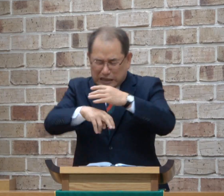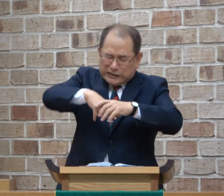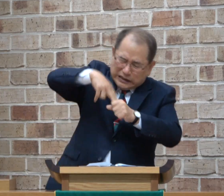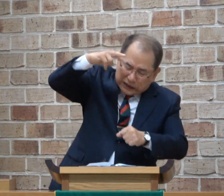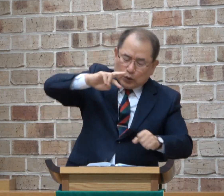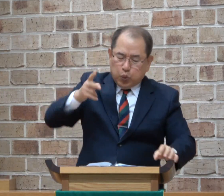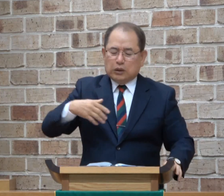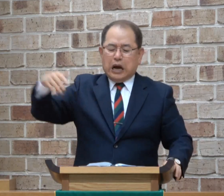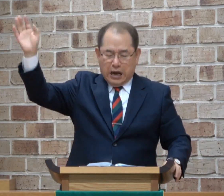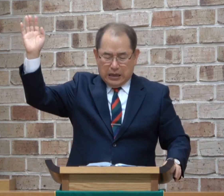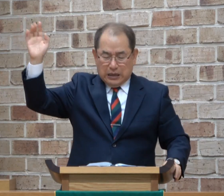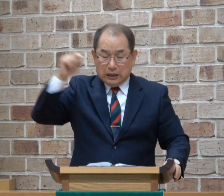알몸으로 돌아갑니다.